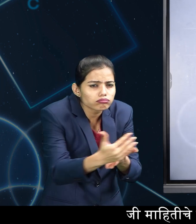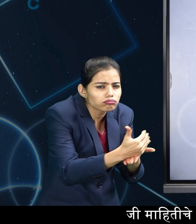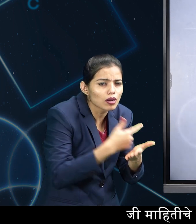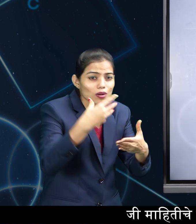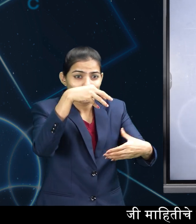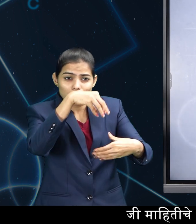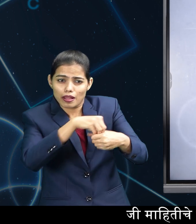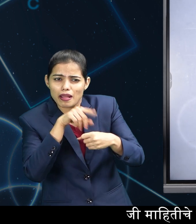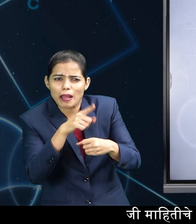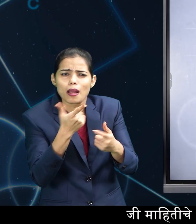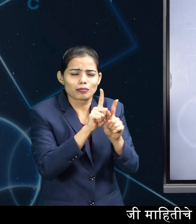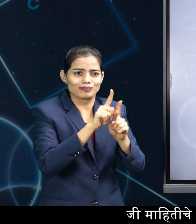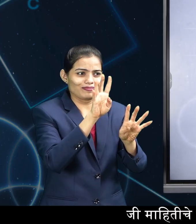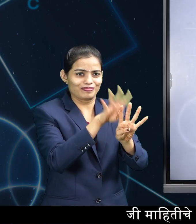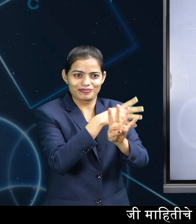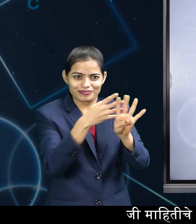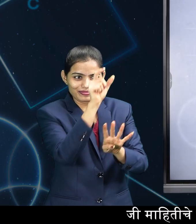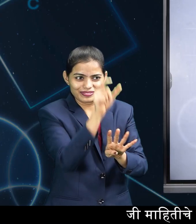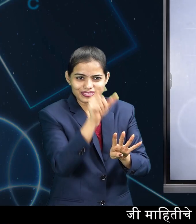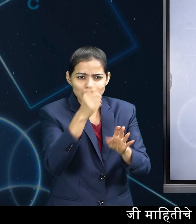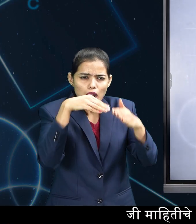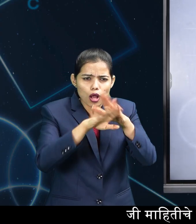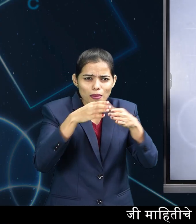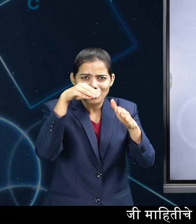माहितीचे गटांमध्ये विभाजन करण्यासाठी वापरली जाते.